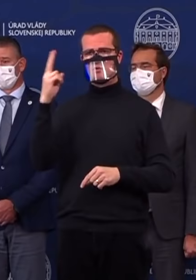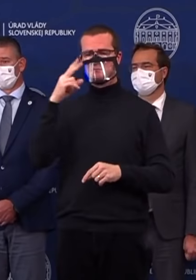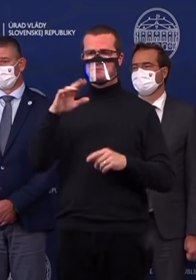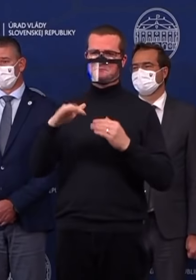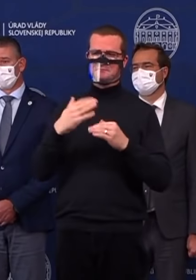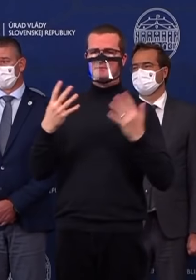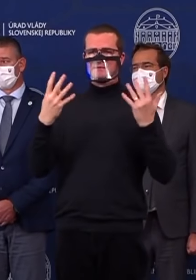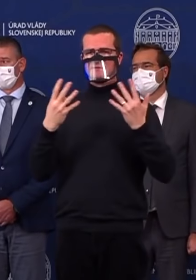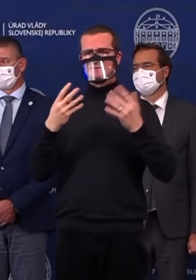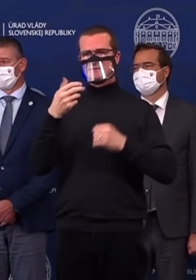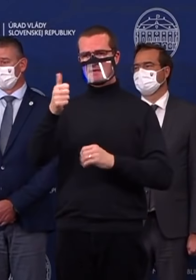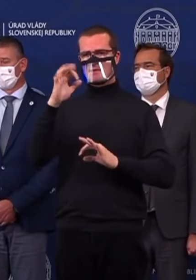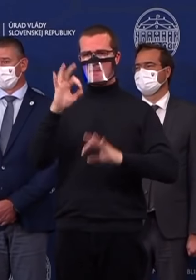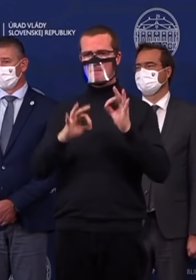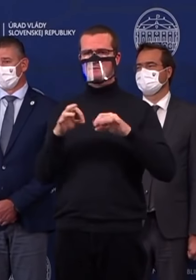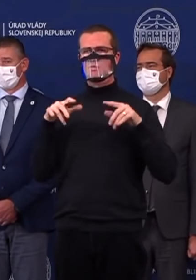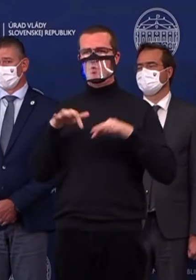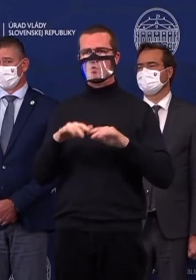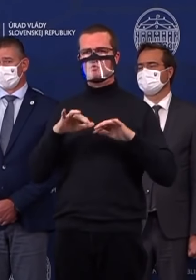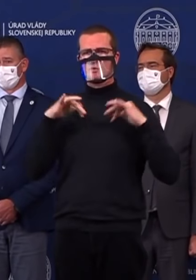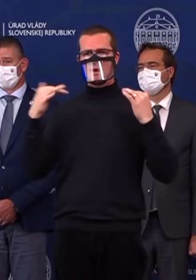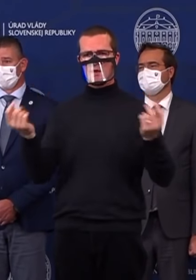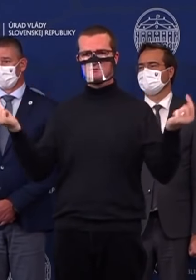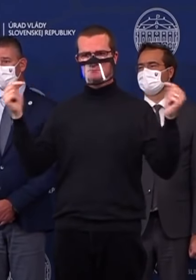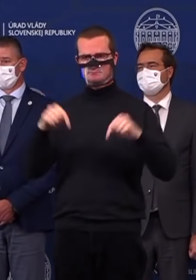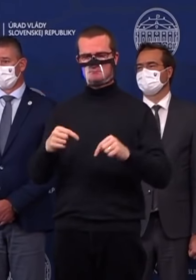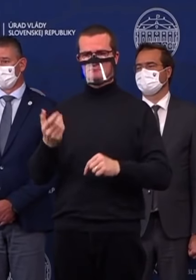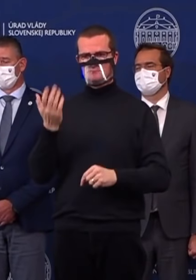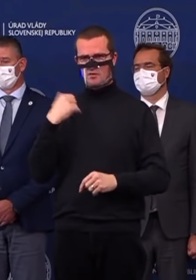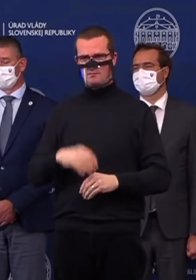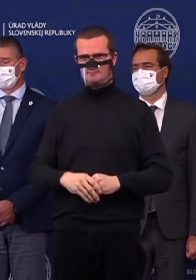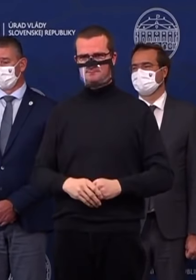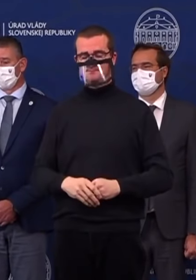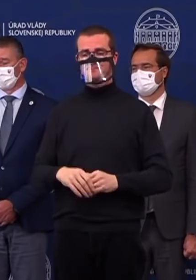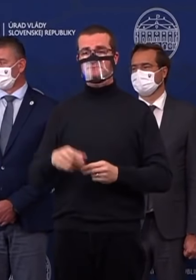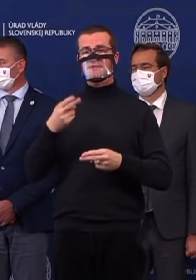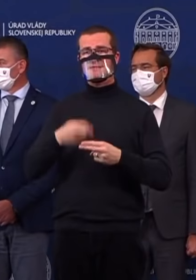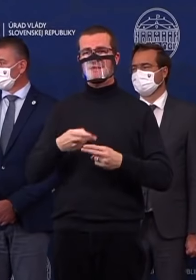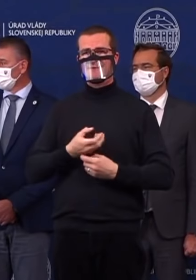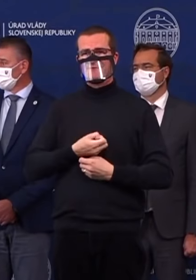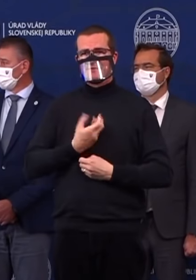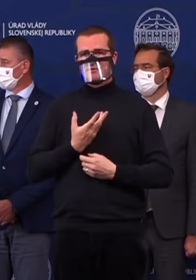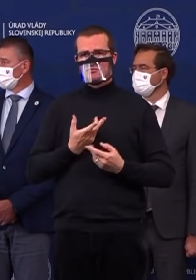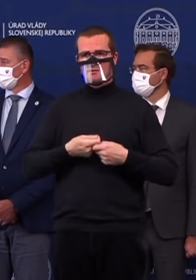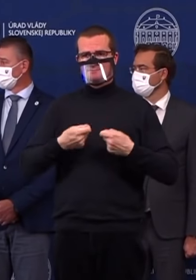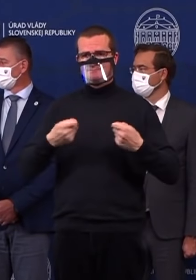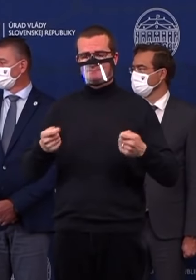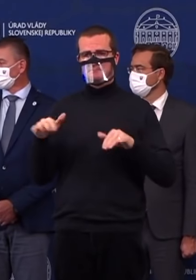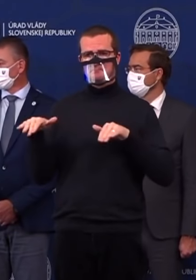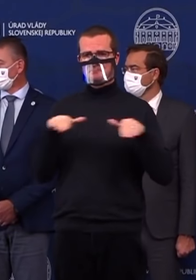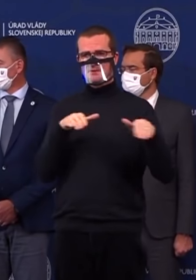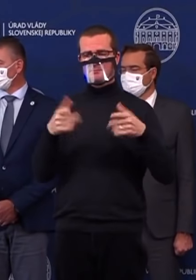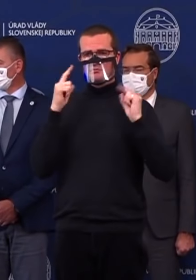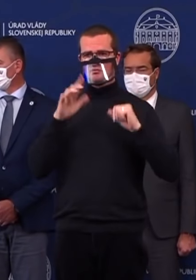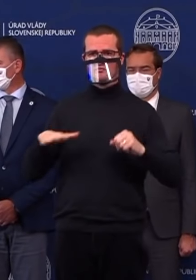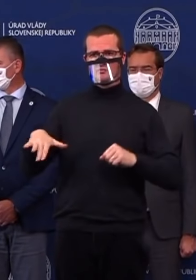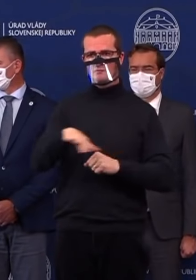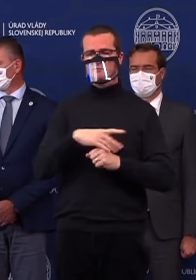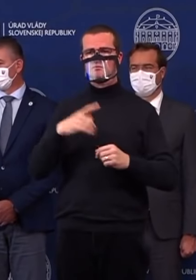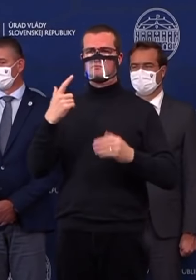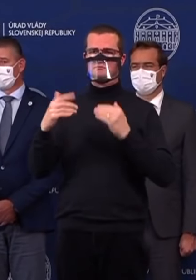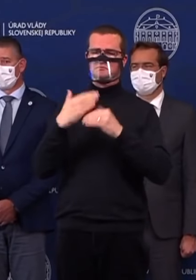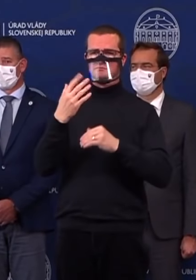cca 91% účasť. Čo sa týka infekčnosti, v priemere na Slovensku vyšla